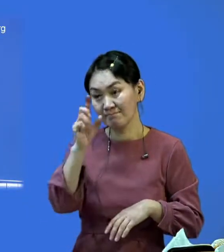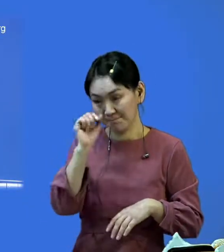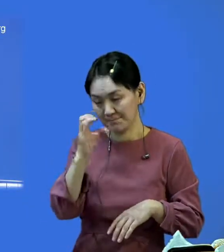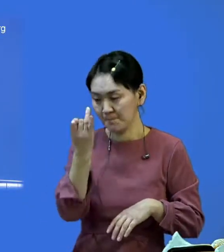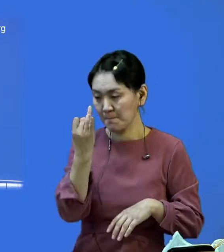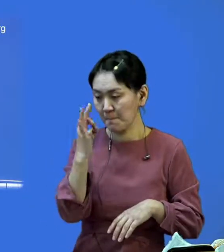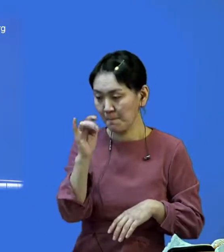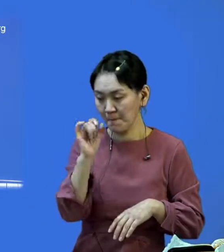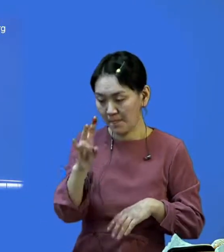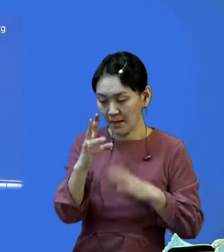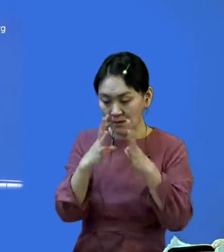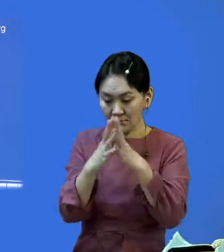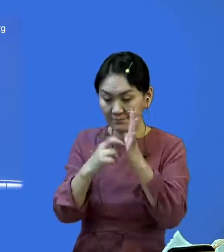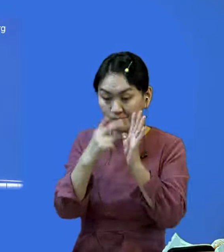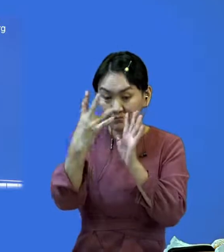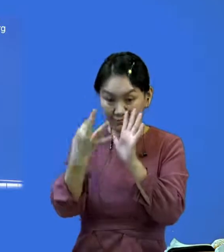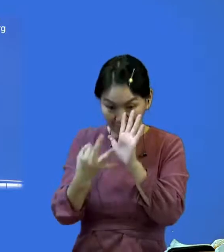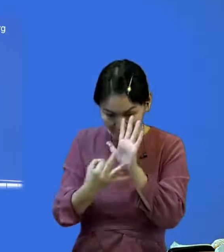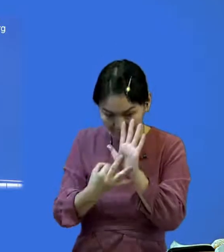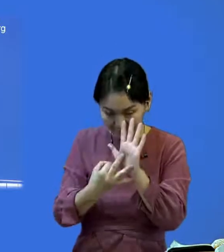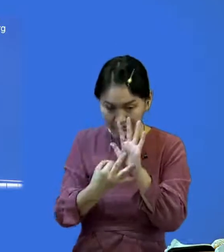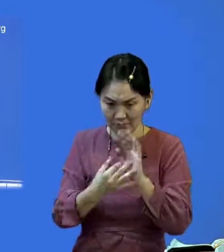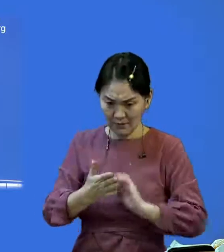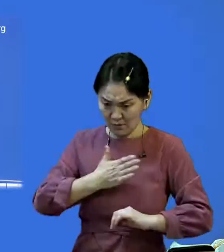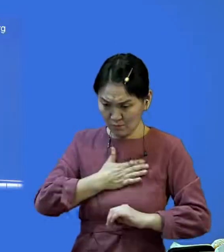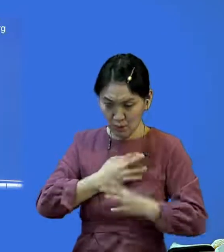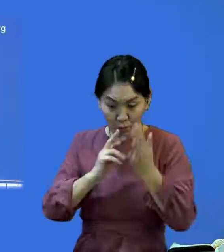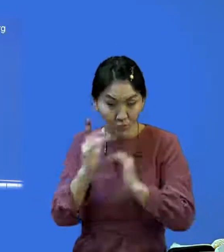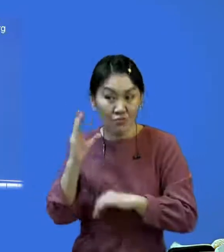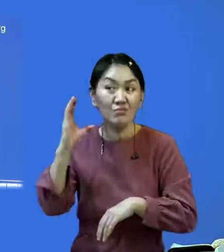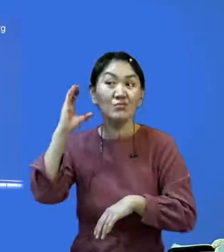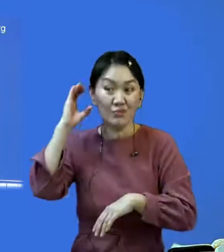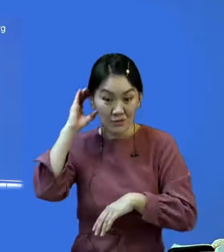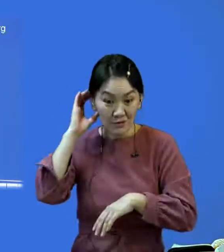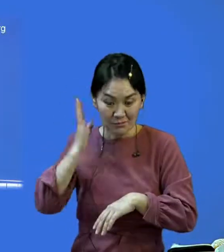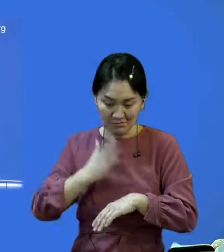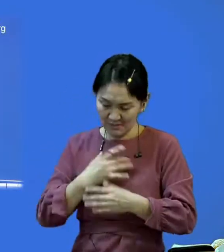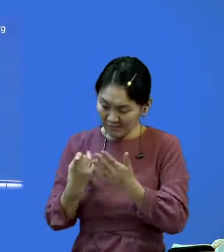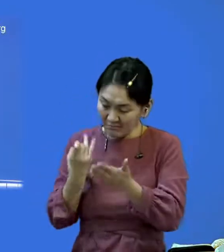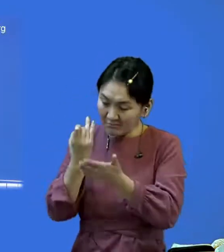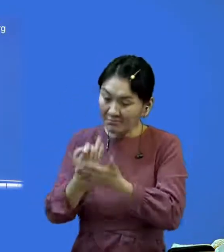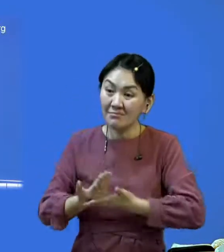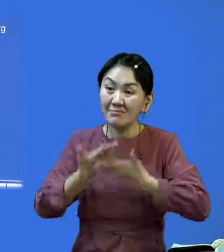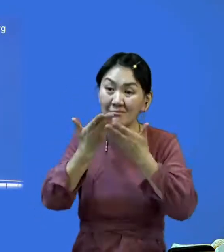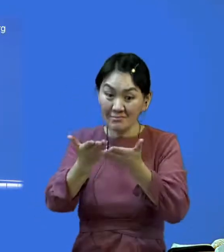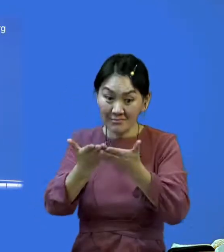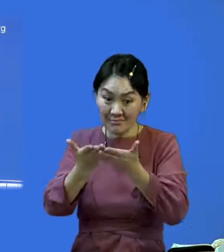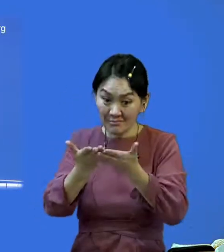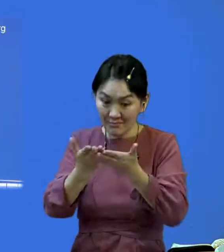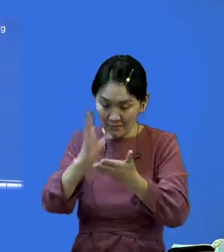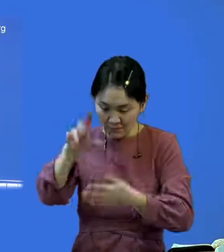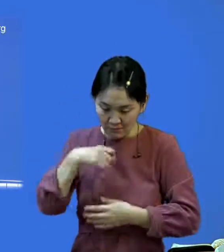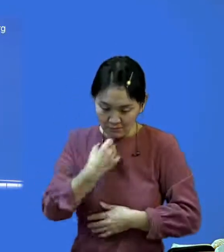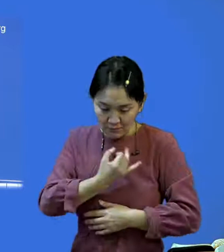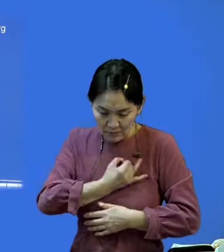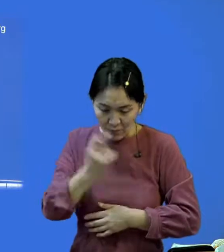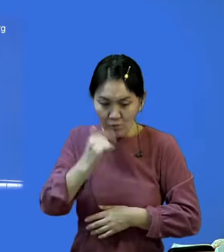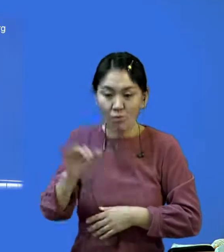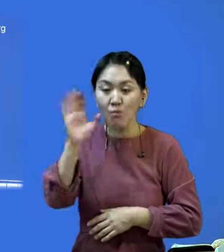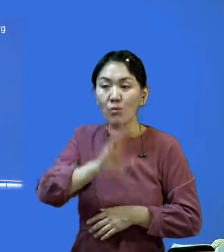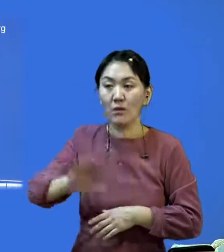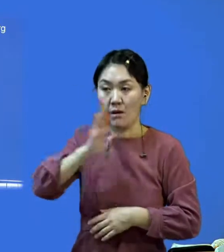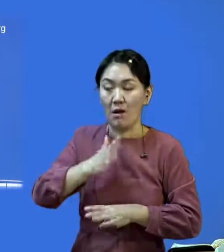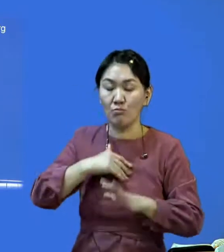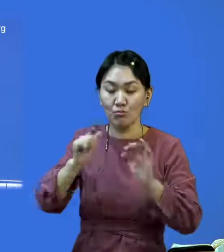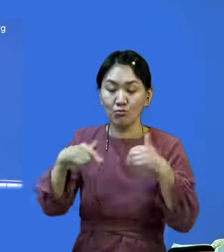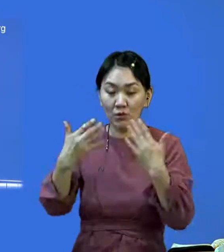Йохан 10:28 дээрээс харуул миний үгийг сонсоод миний илгээс нь нэгэнд итгэдэг нь мөнх амийг өгөн тэд хизээч